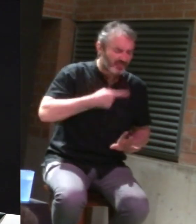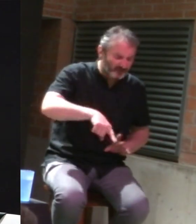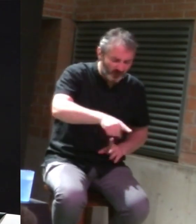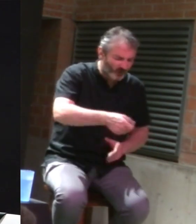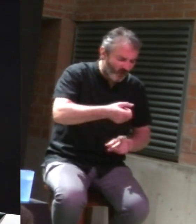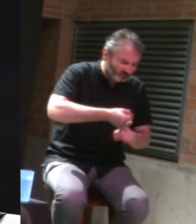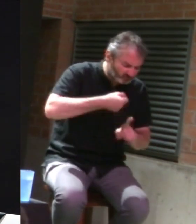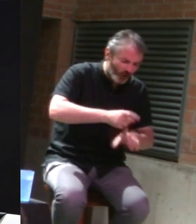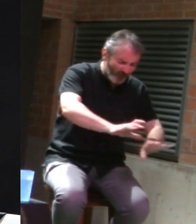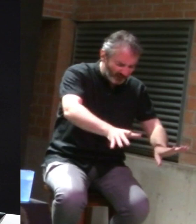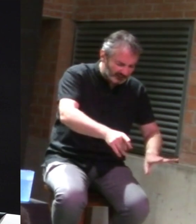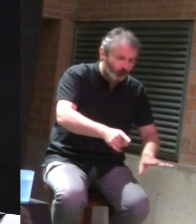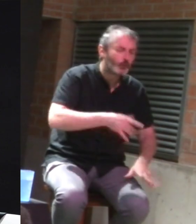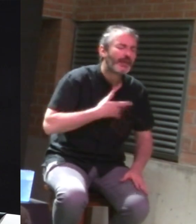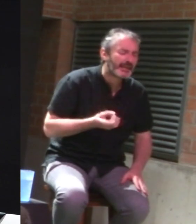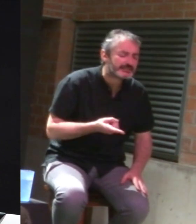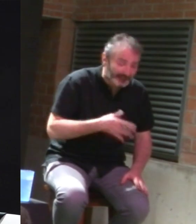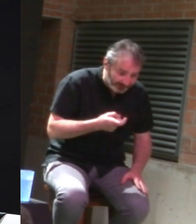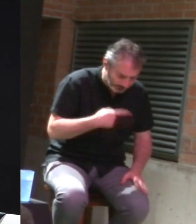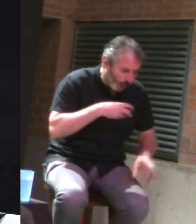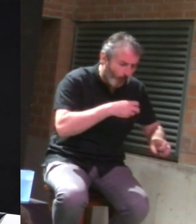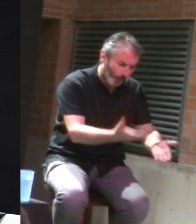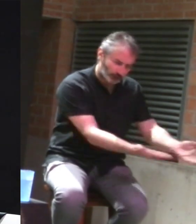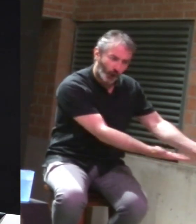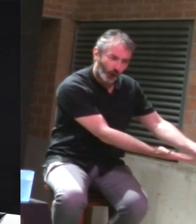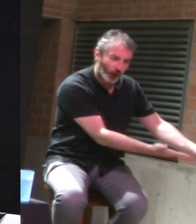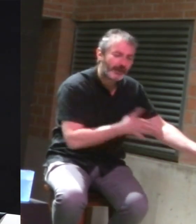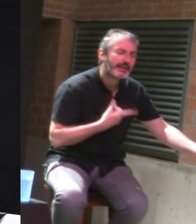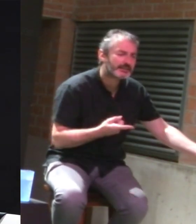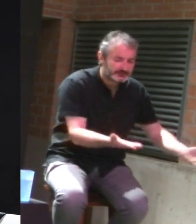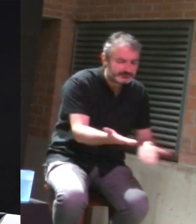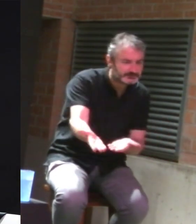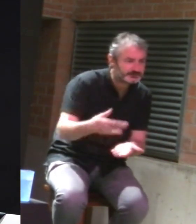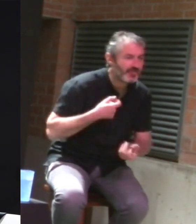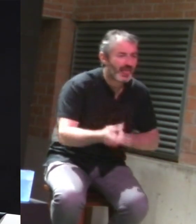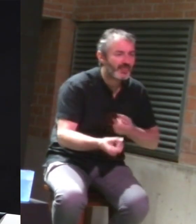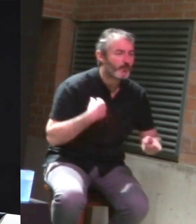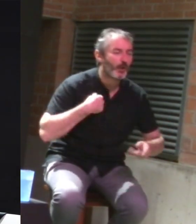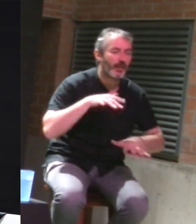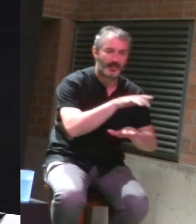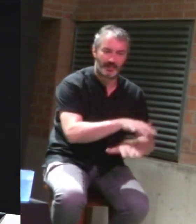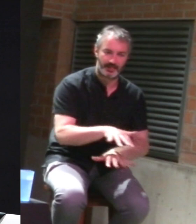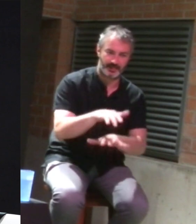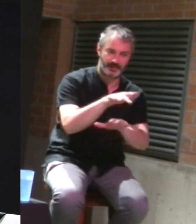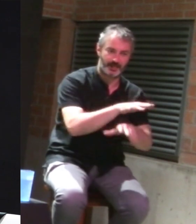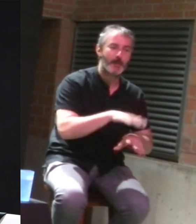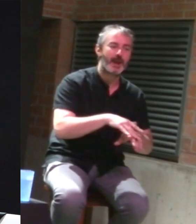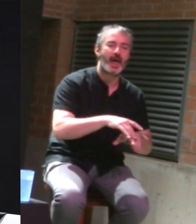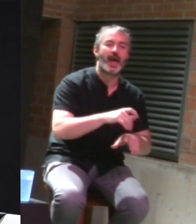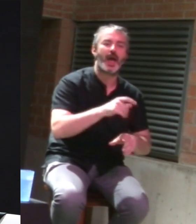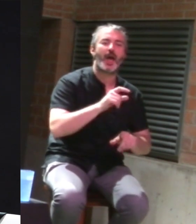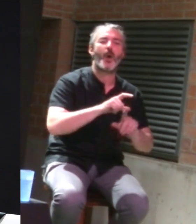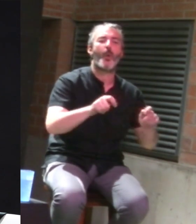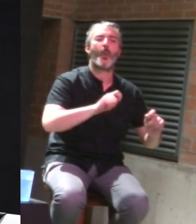reivindicacions econòmiques perquè ja els hem donat un bordet, perquè poden complementar allò, etc, etc. I quan s'arribi finalment a